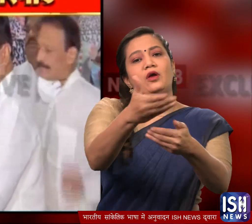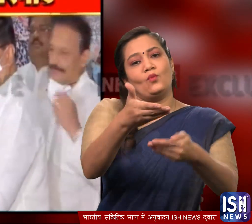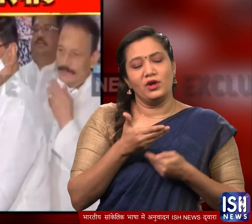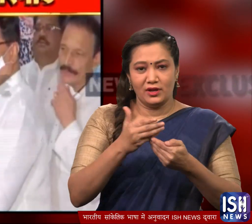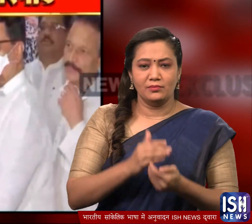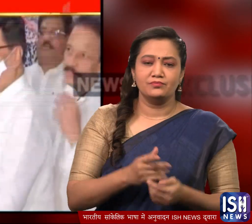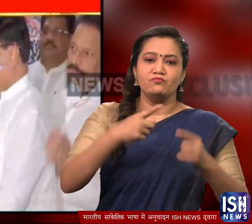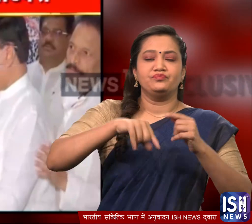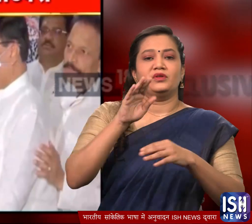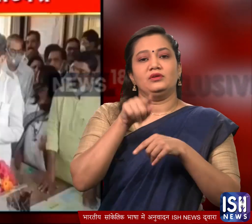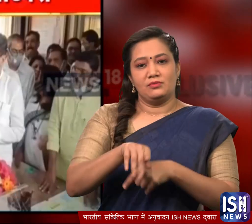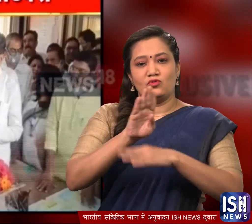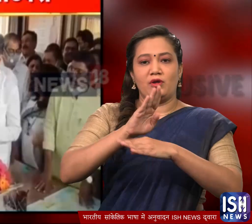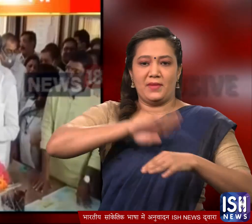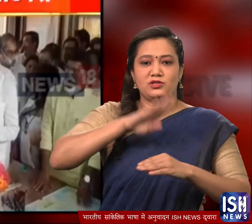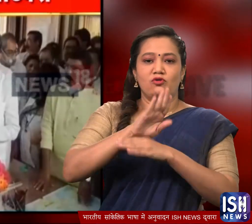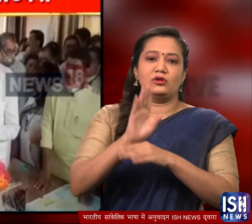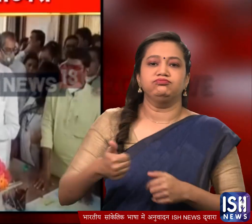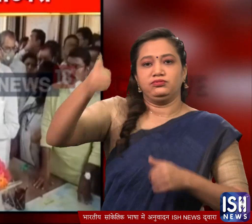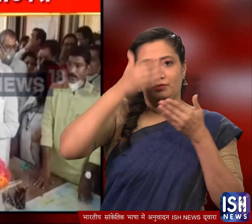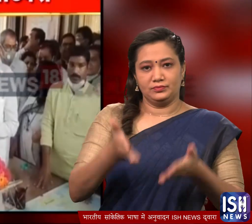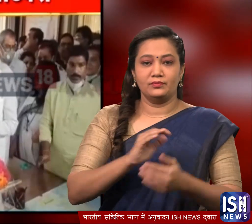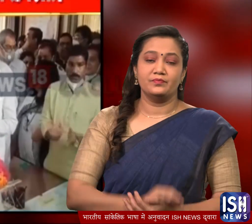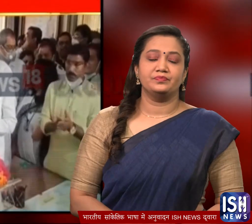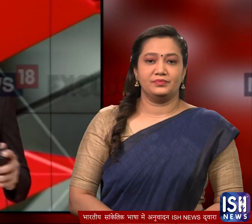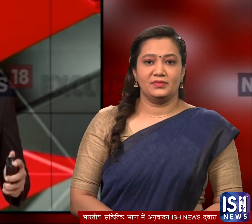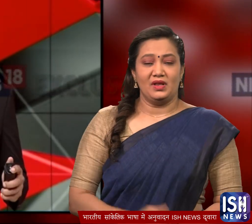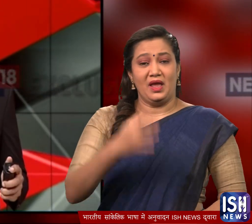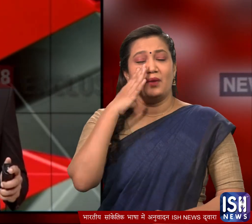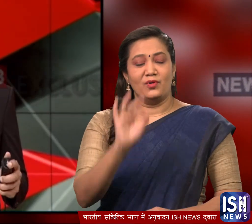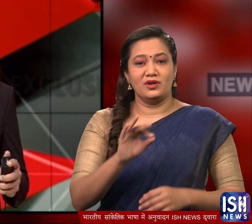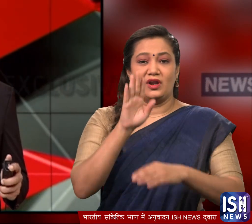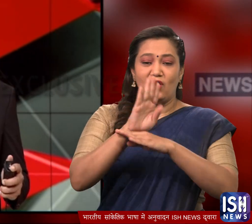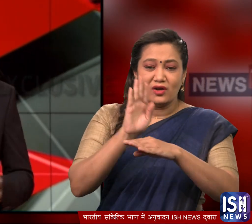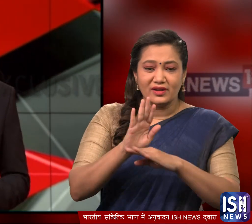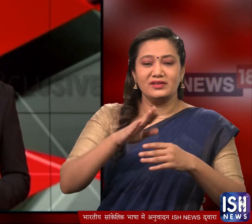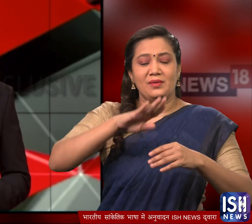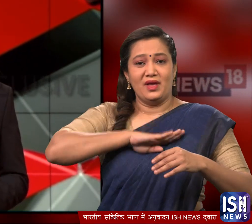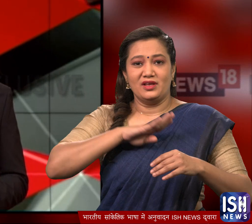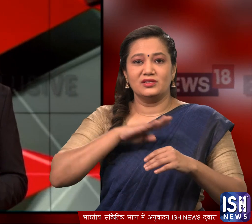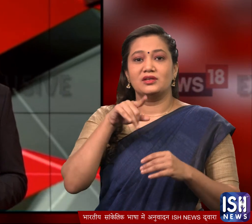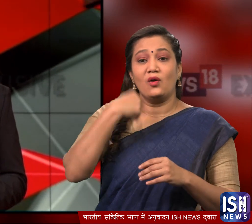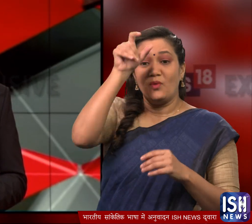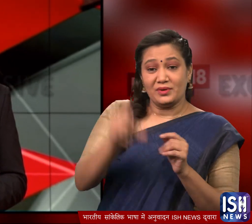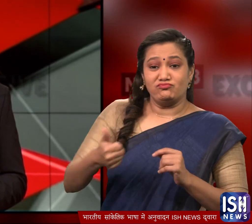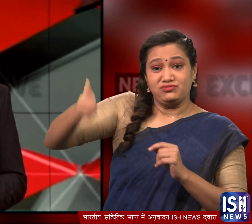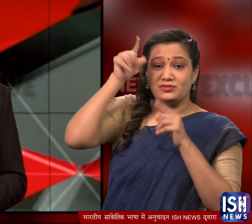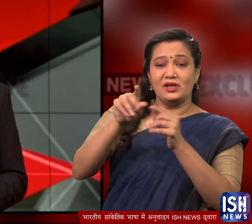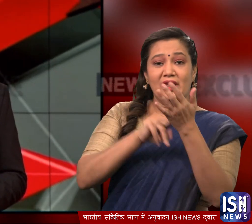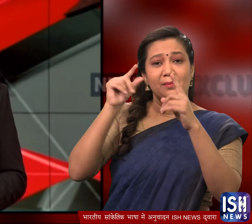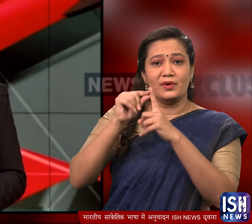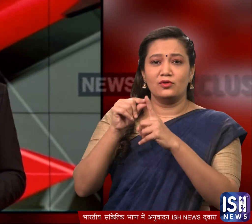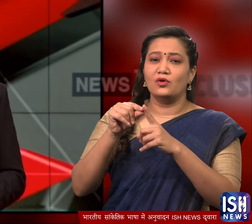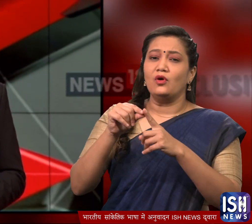किया, जिसके बाद उन्होंने प्रदेश कांग्रेस अध्यक्ष का पद संभाला। सौभाग्य की बात यह कि कांग्रेस ने महाराष्ट्र में पार्टी की कमान नाना पटोले